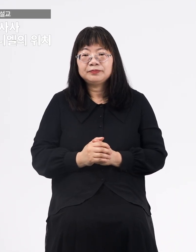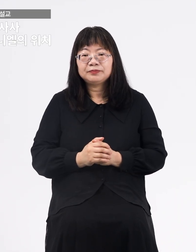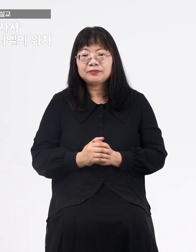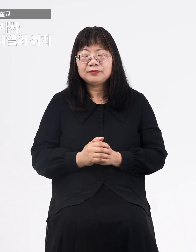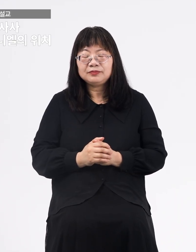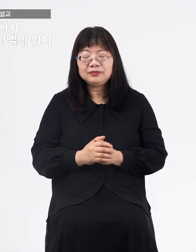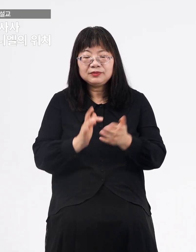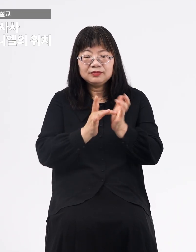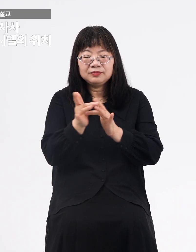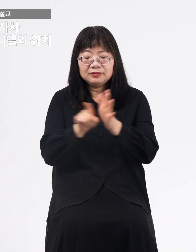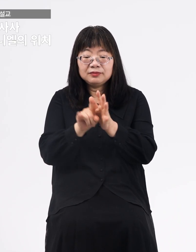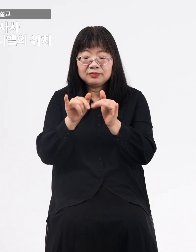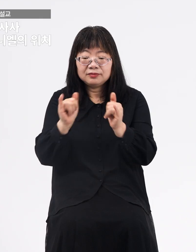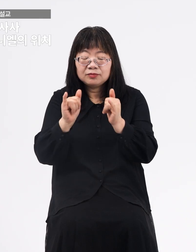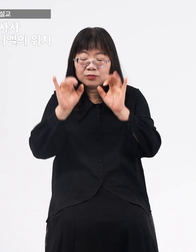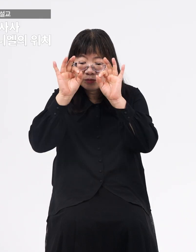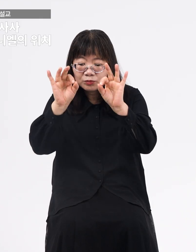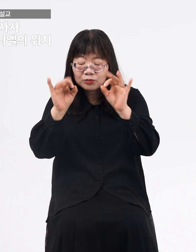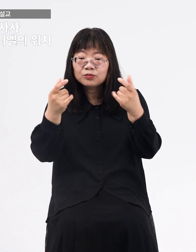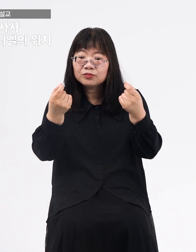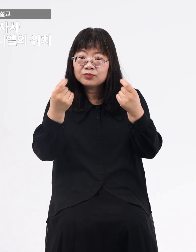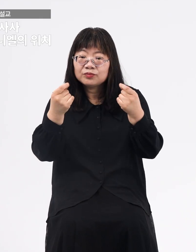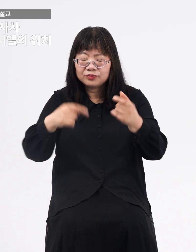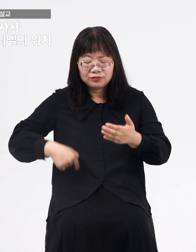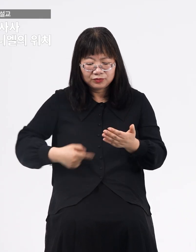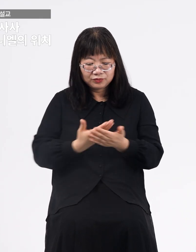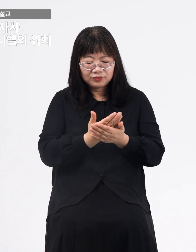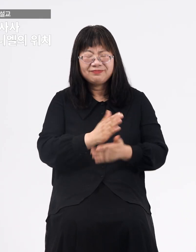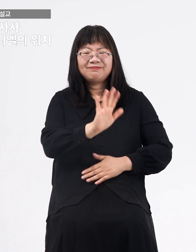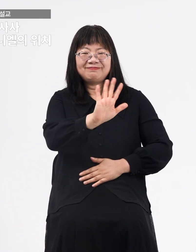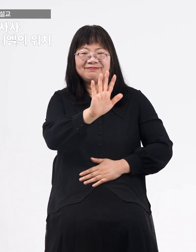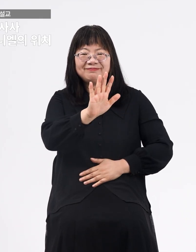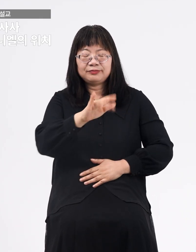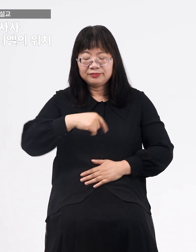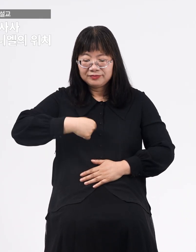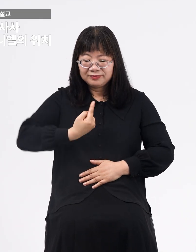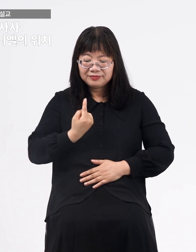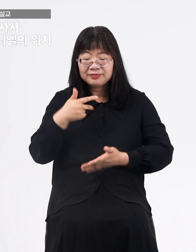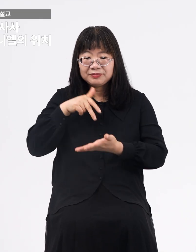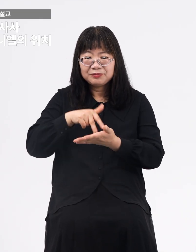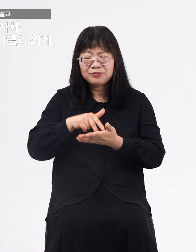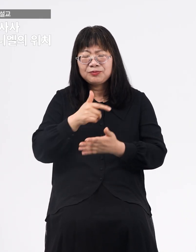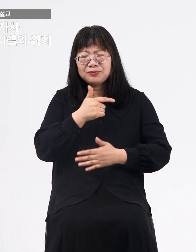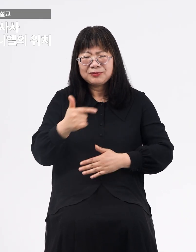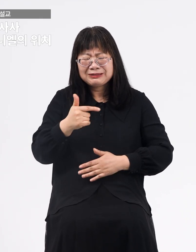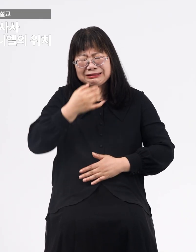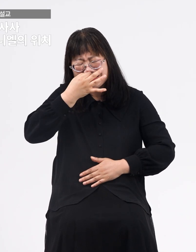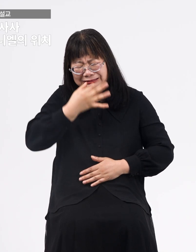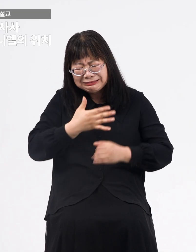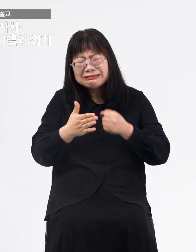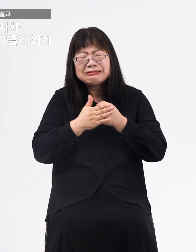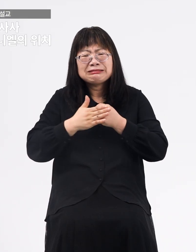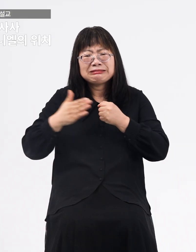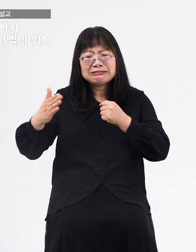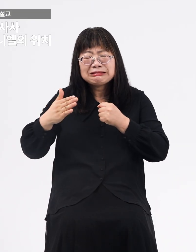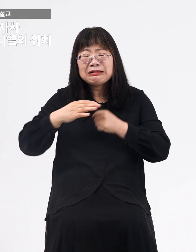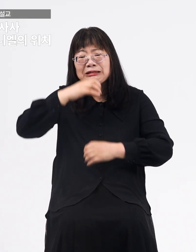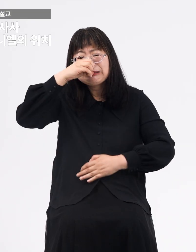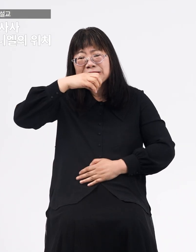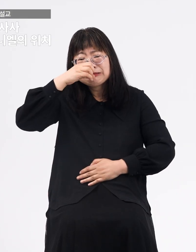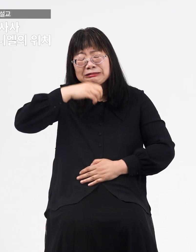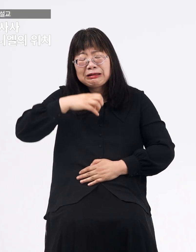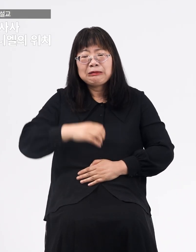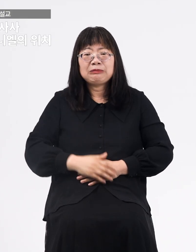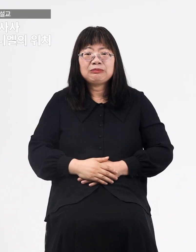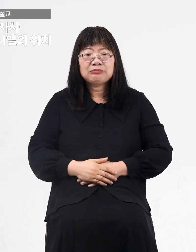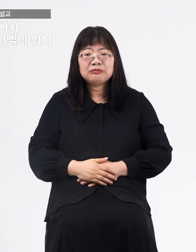우리 그리스도인들도 그렇잖아요. 회개보다는 자기의 처지가 너무 절박하니까 그냥